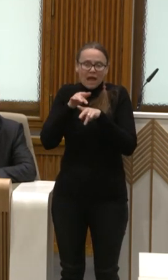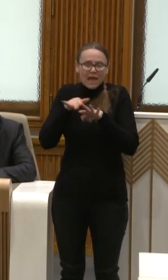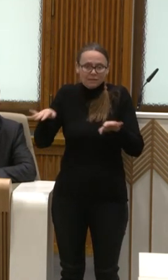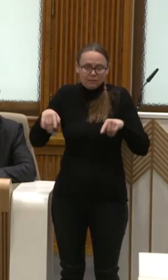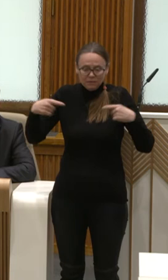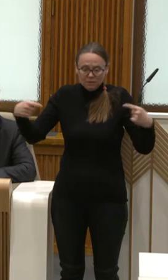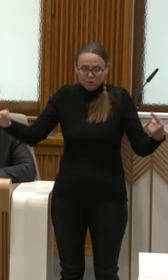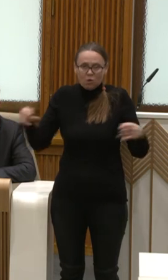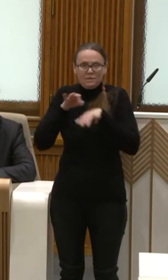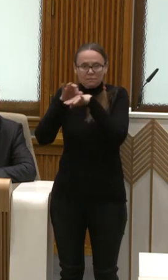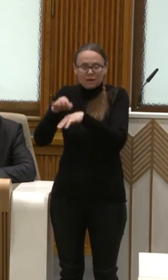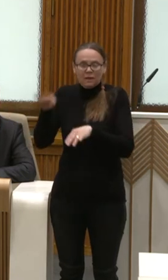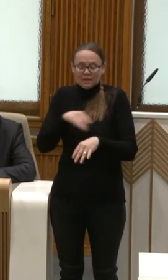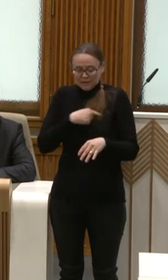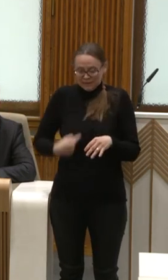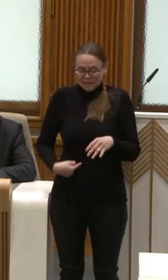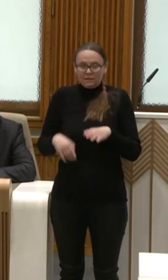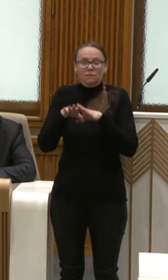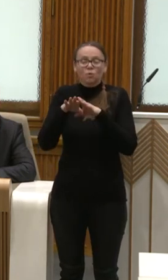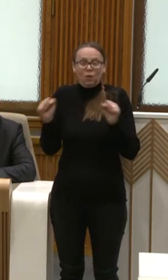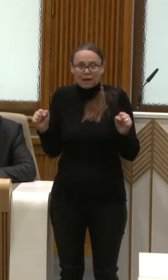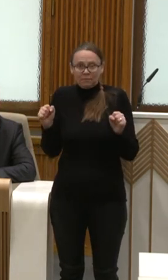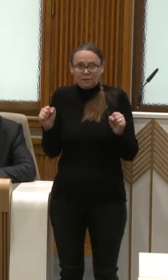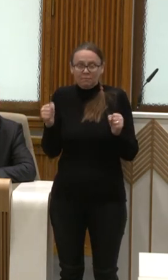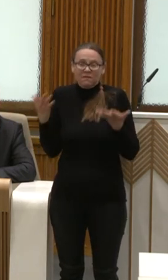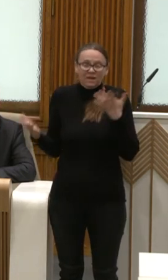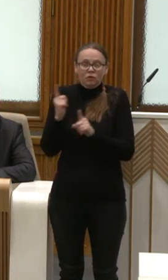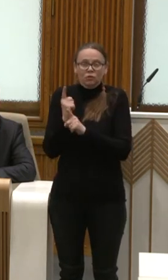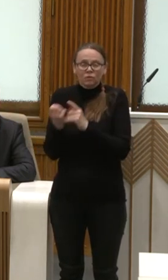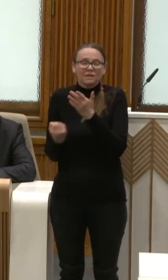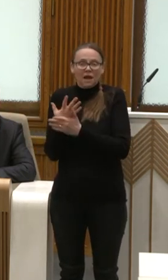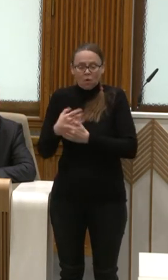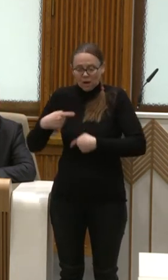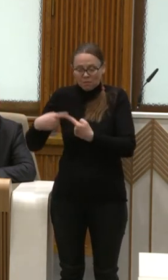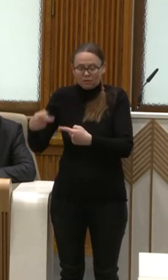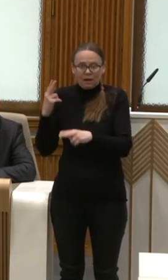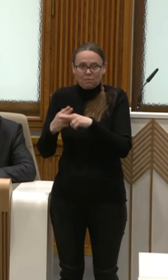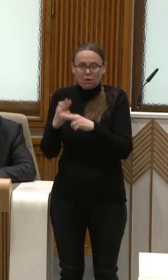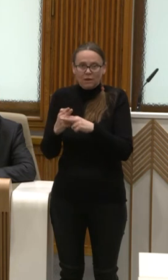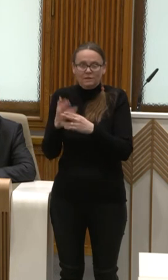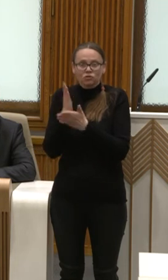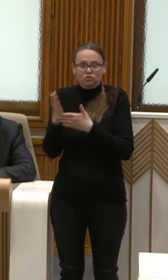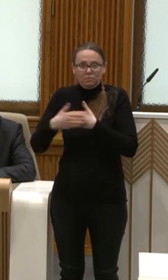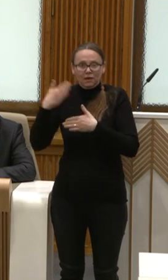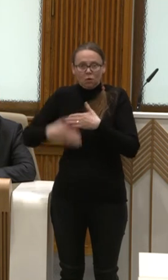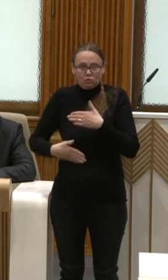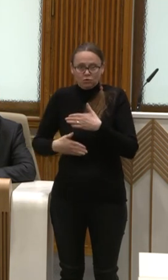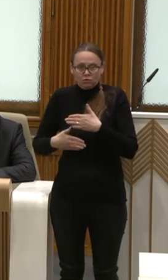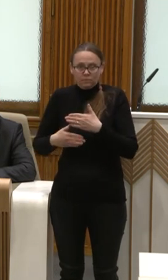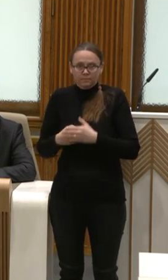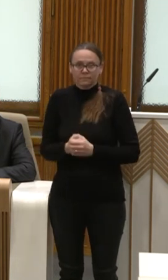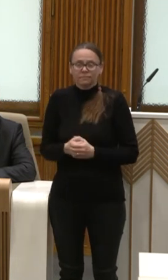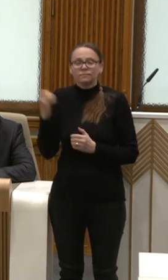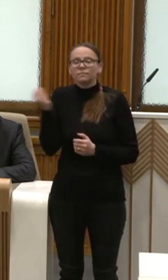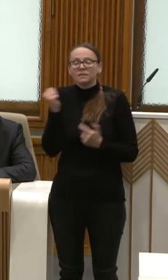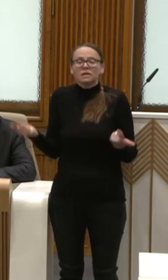na Kitajskem so z ukrepi, pa verjetno tudi zaradi naravnega poteka bolezni že pri koncu,